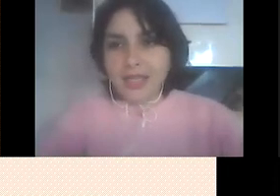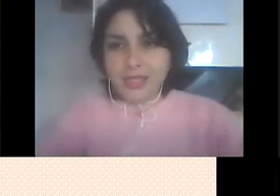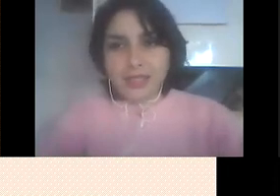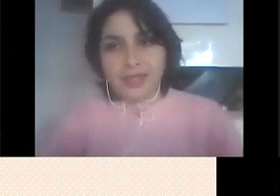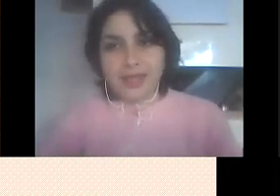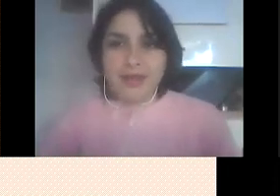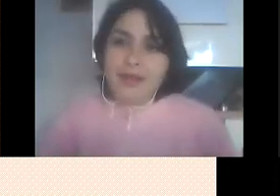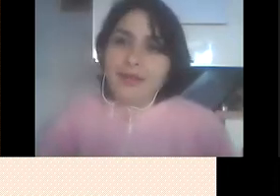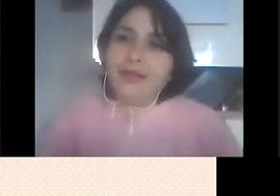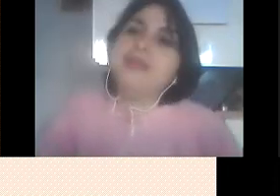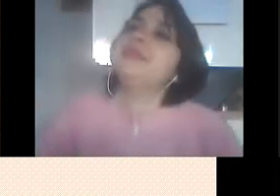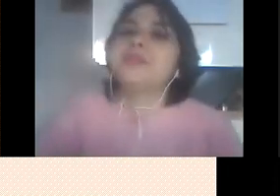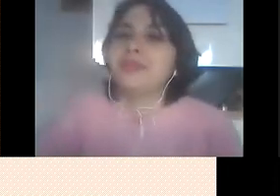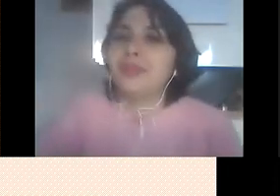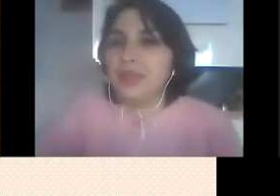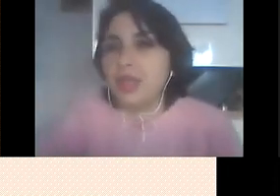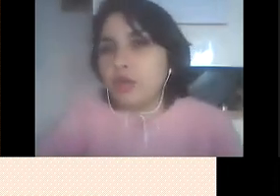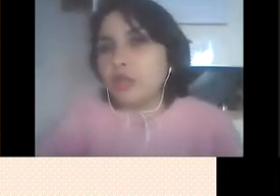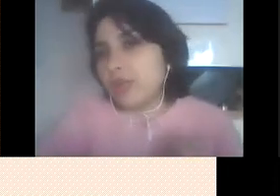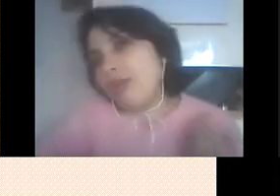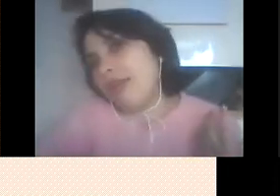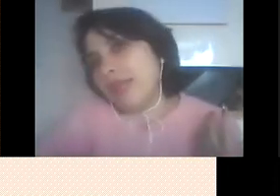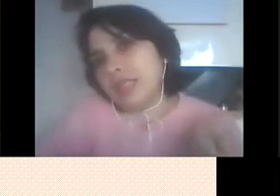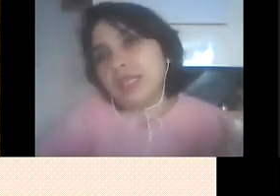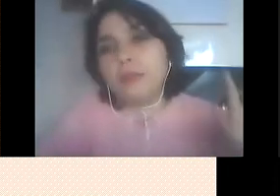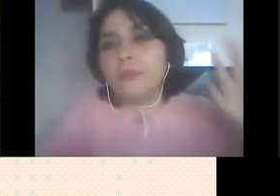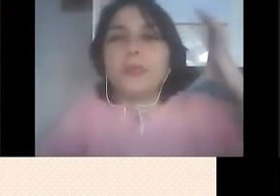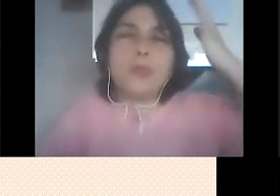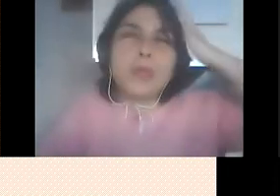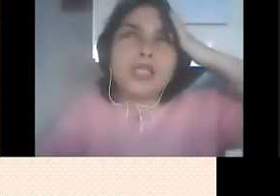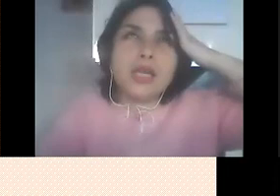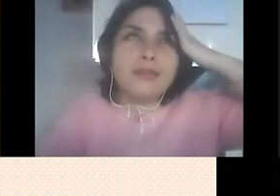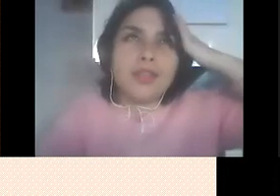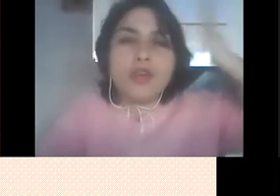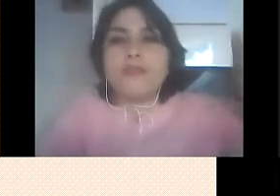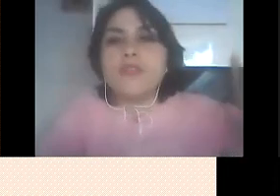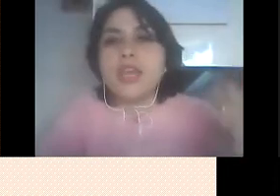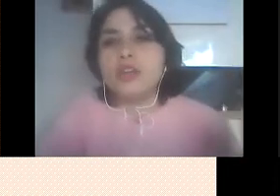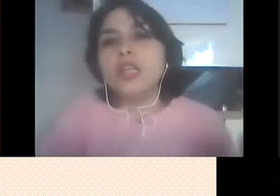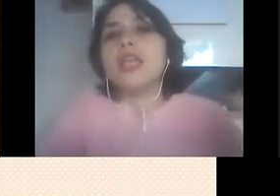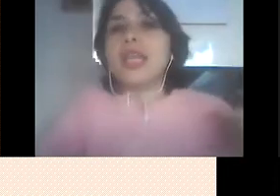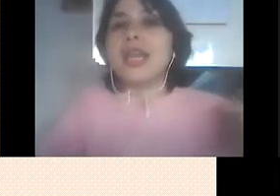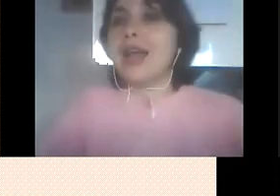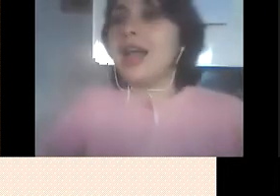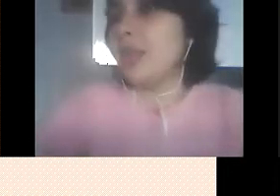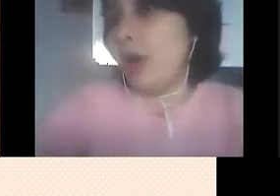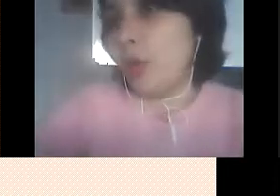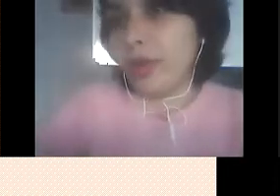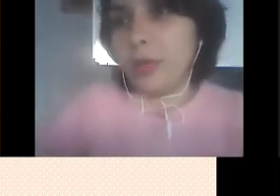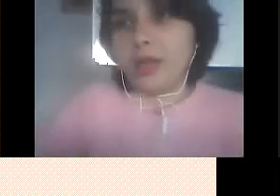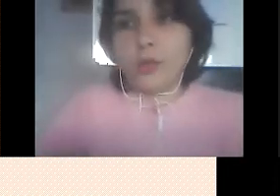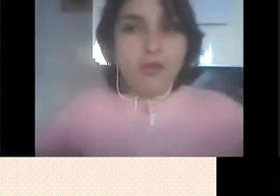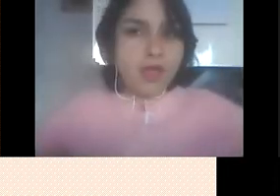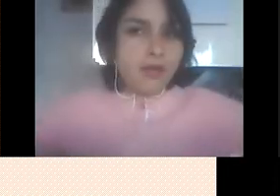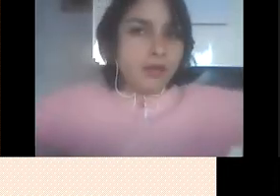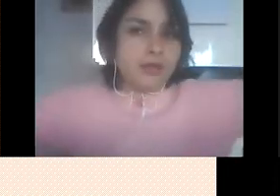Ahí está. No los quiero adelantar, así que piensen en el video que vieron. En la casa igual lo pueden